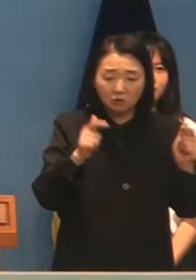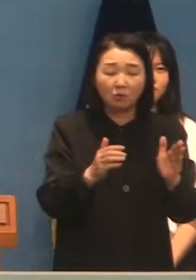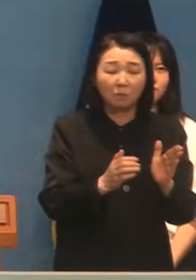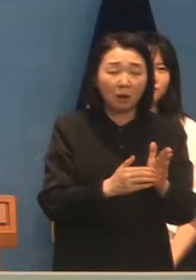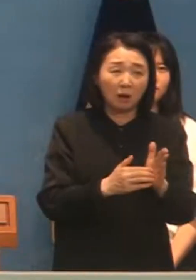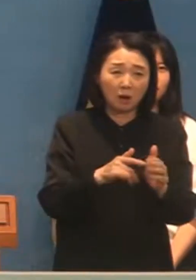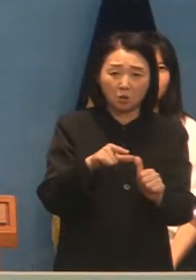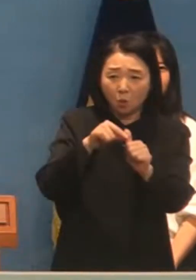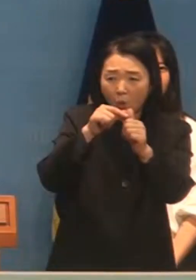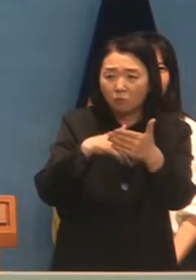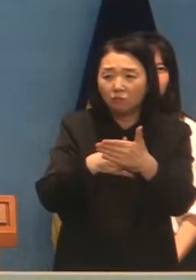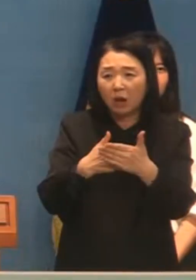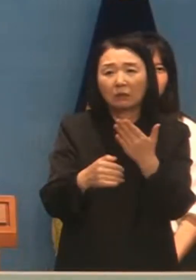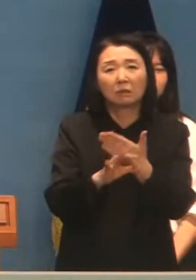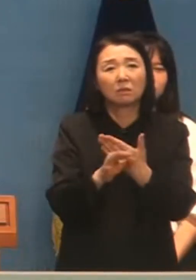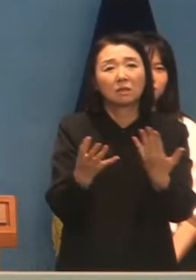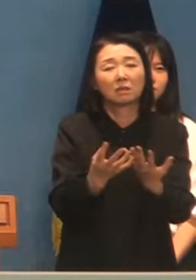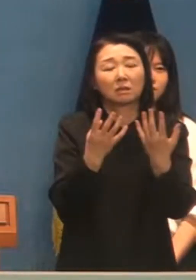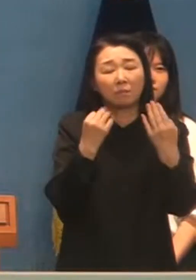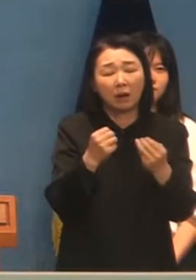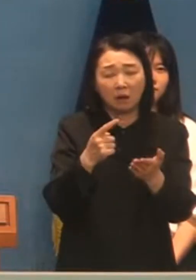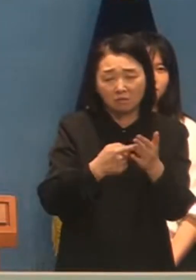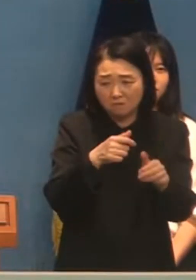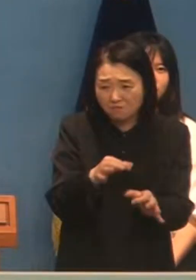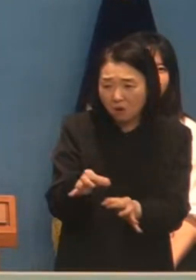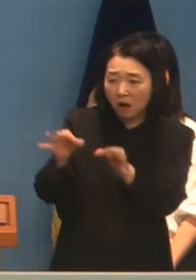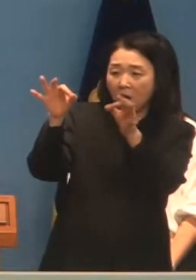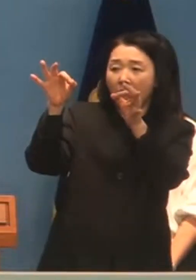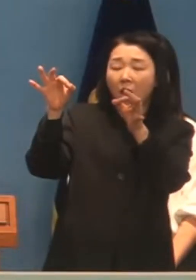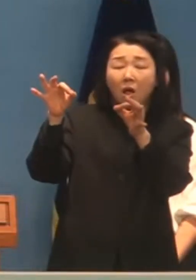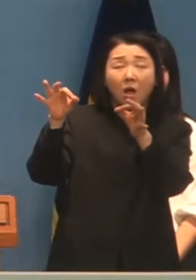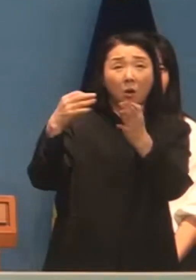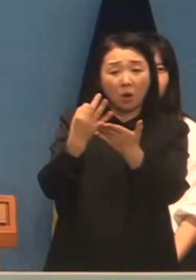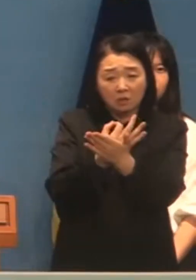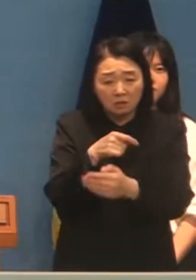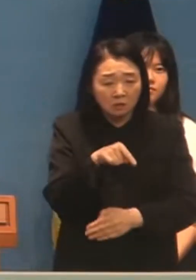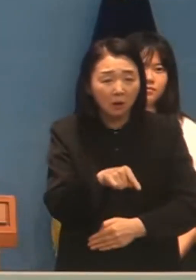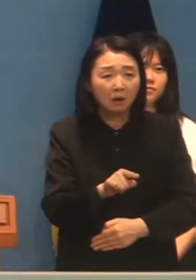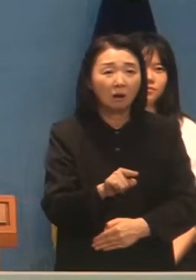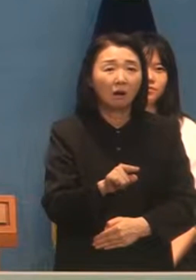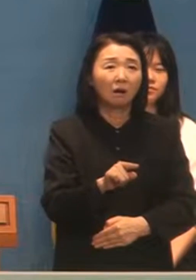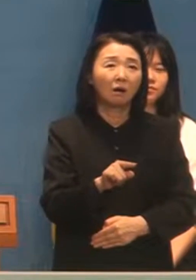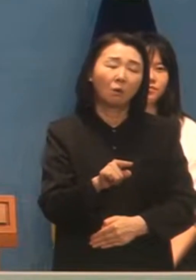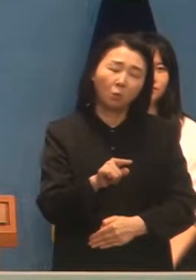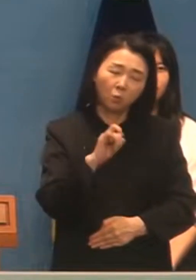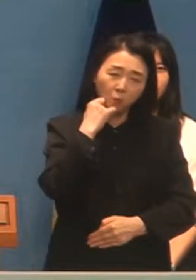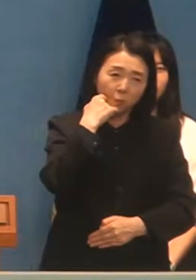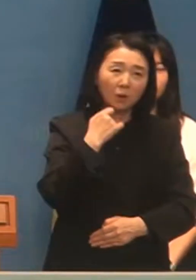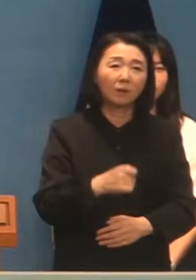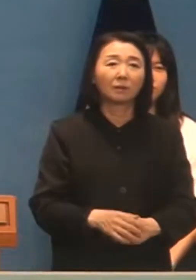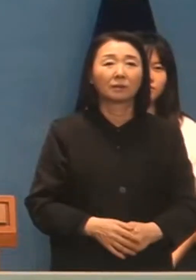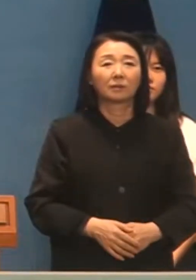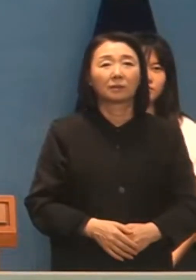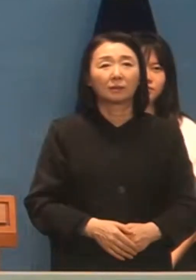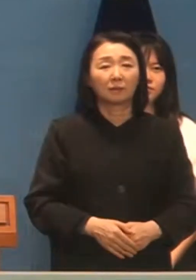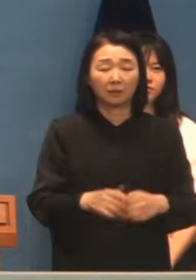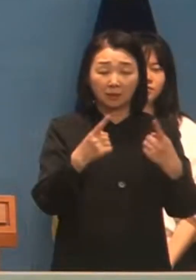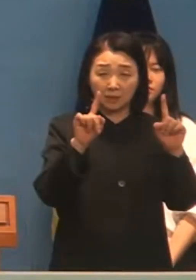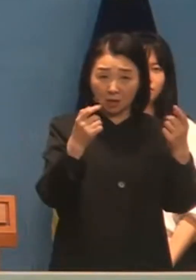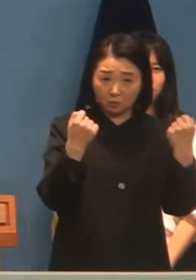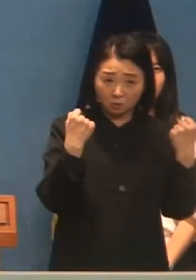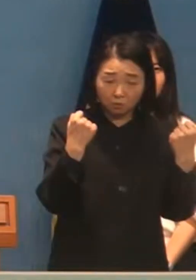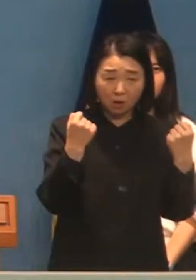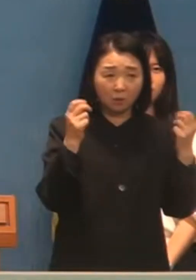고용 형태, 치솟는 물가에 하락하는 실질 임금은 우리가 마주한 현실입니다. 대학을